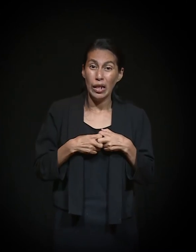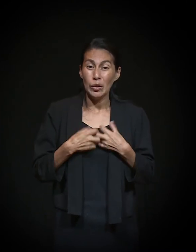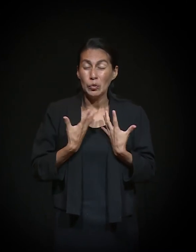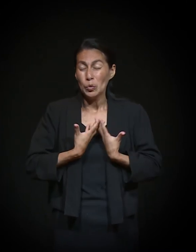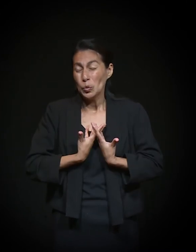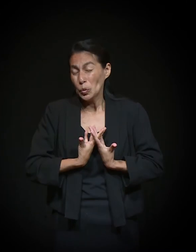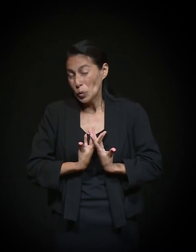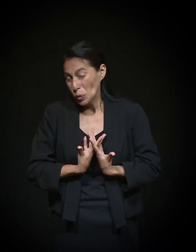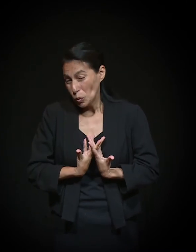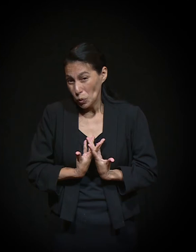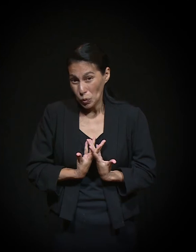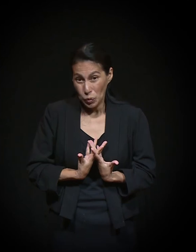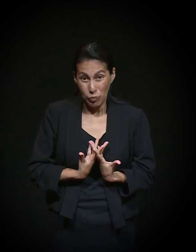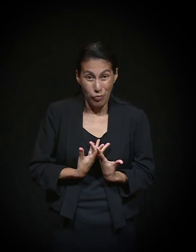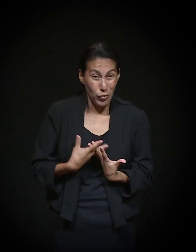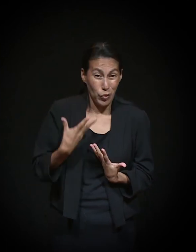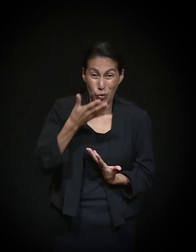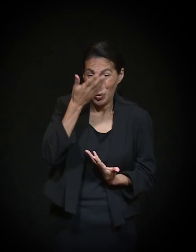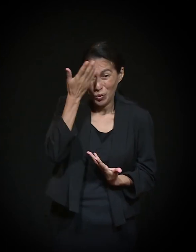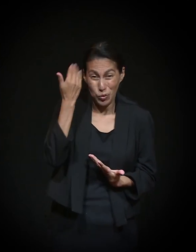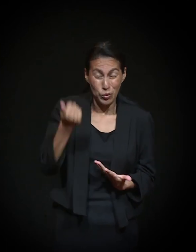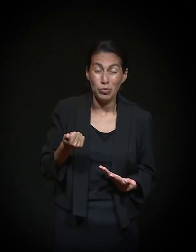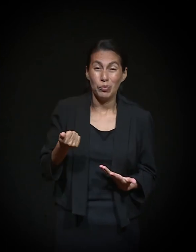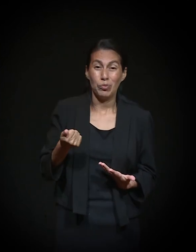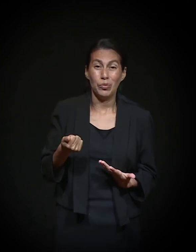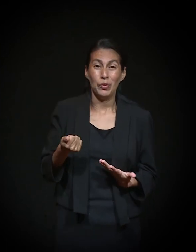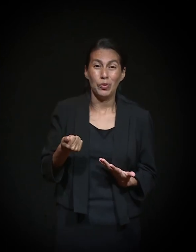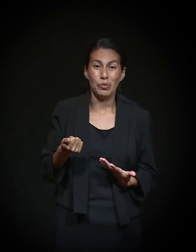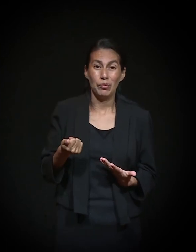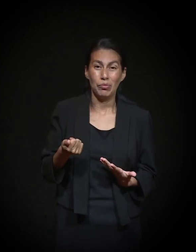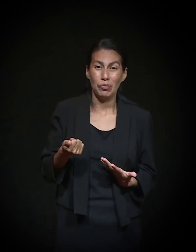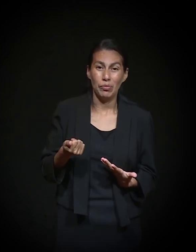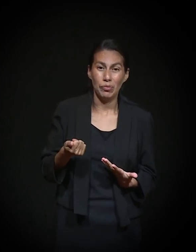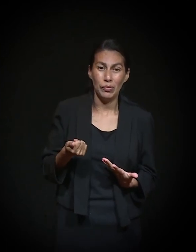Estaba tan angustiada que no supo.